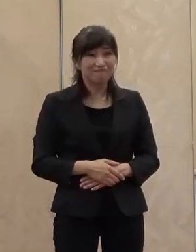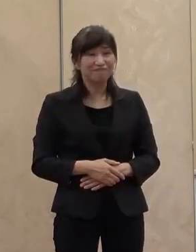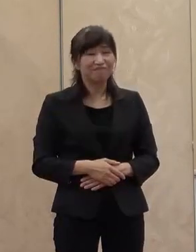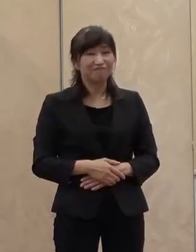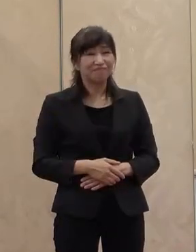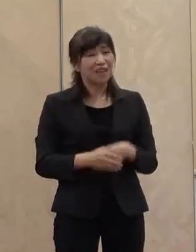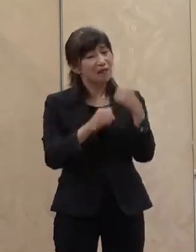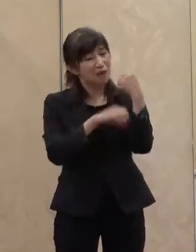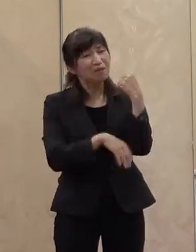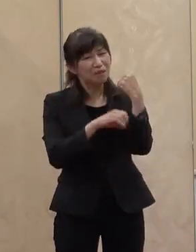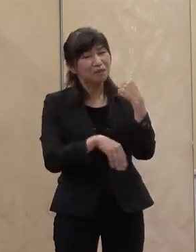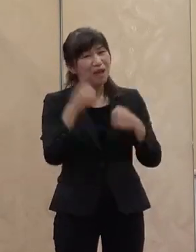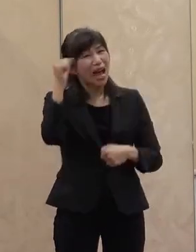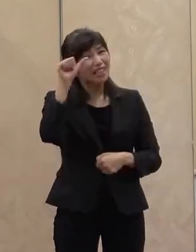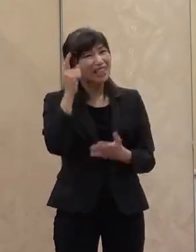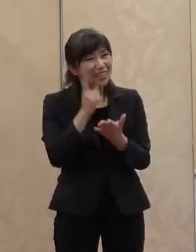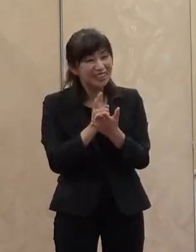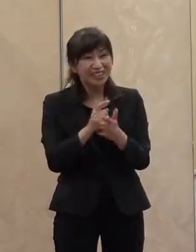階ですけども、